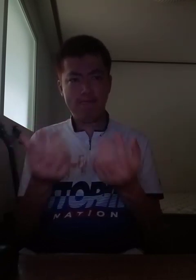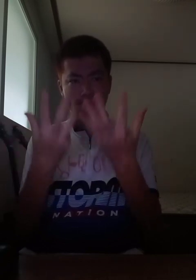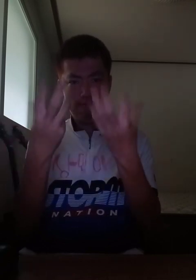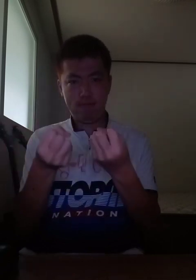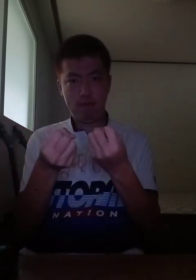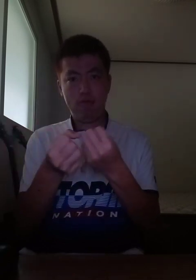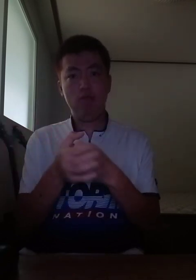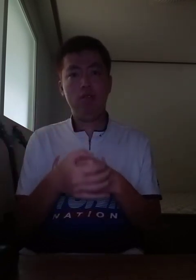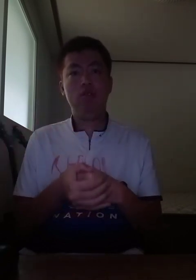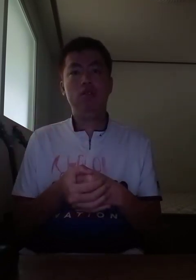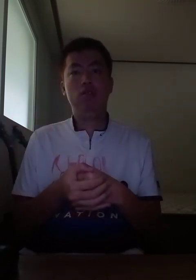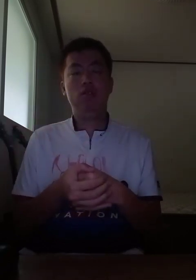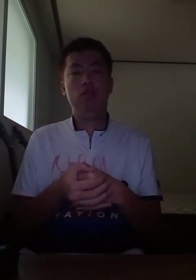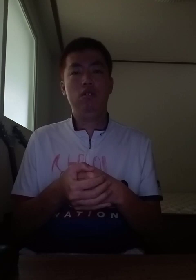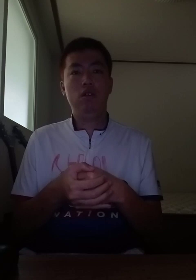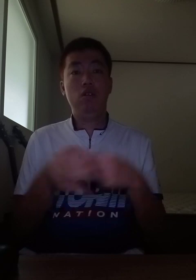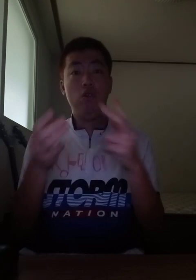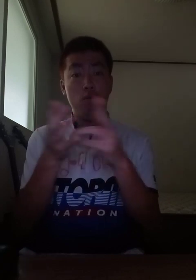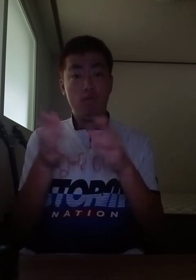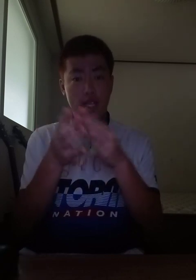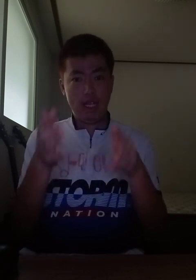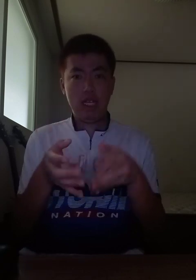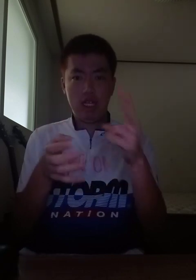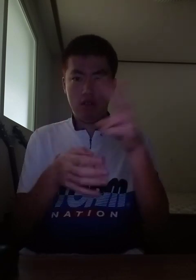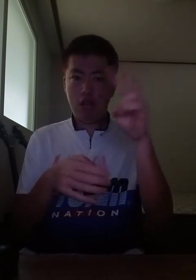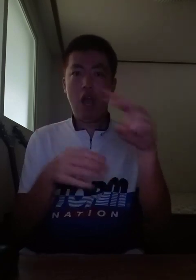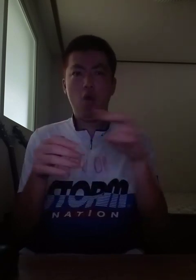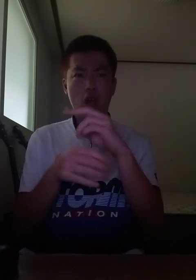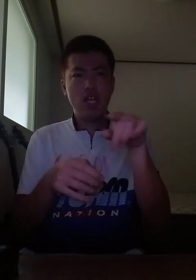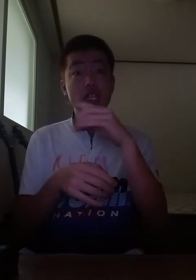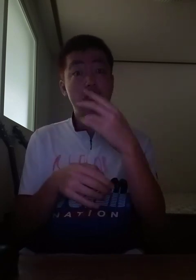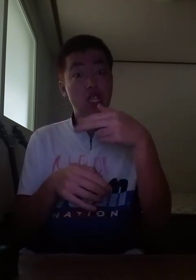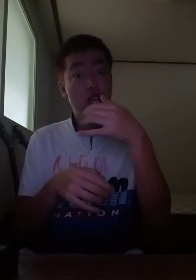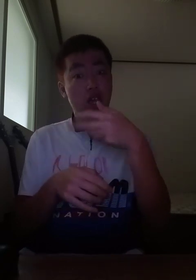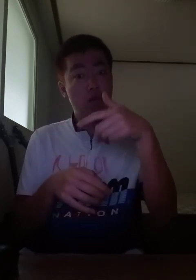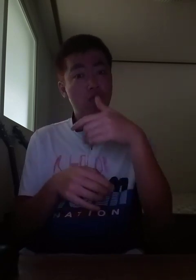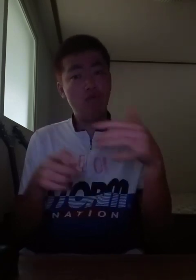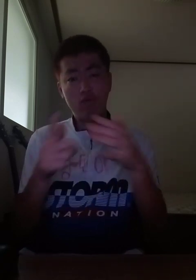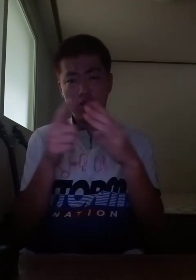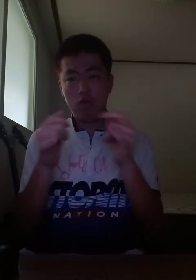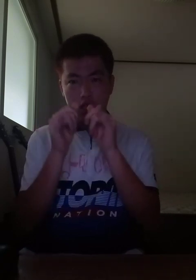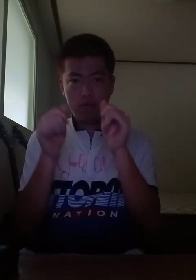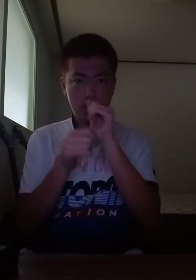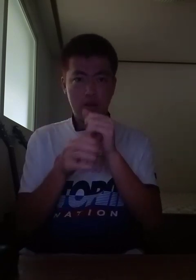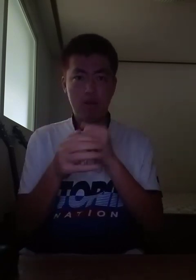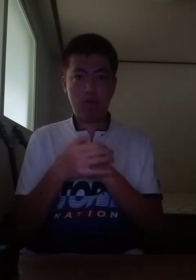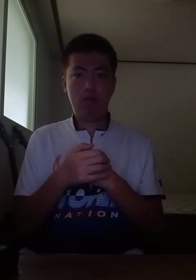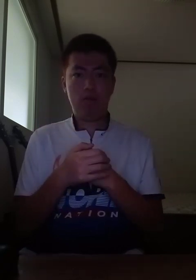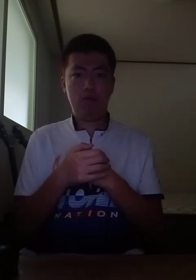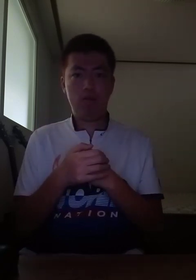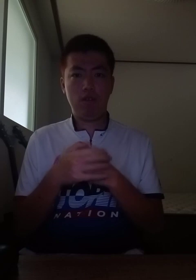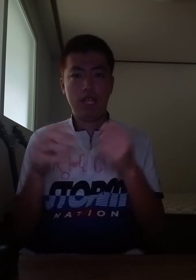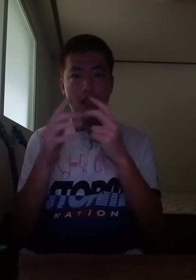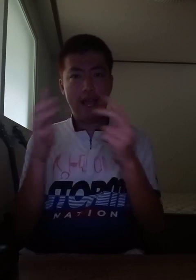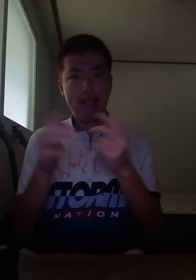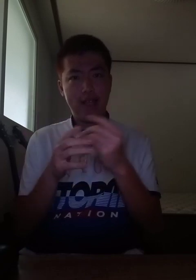많다고. 좁은 부지 2층에 만든 타원형 환승장에 구조적 문제도 있습니다. 장안대에 가는